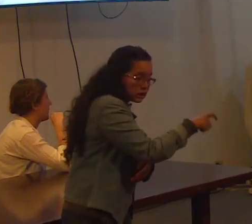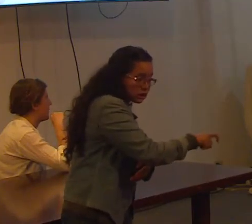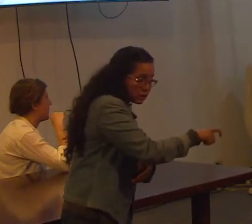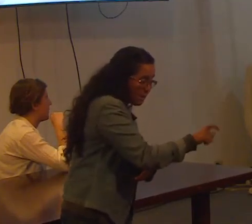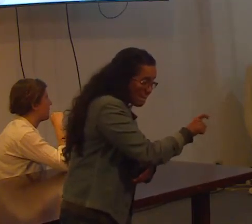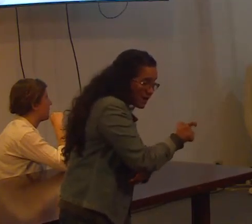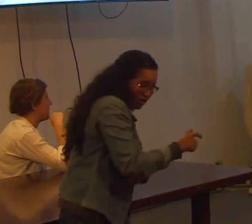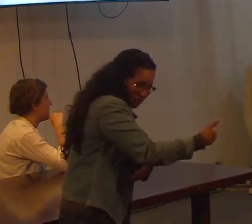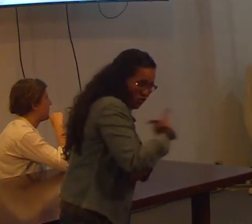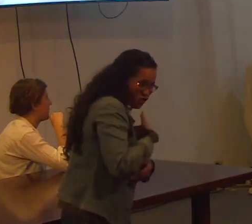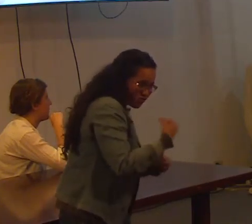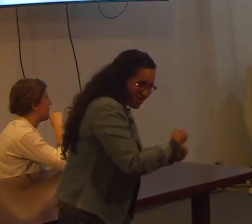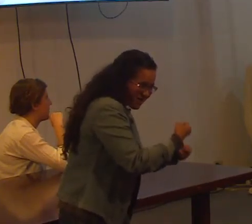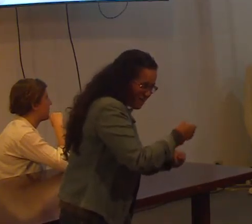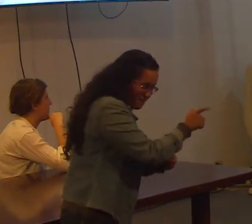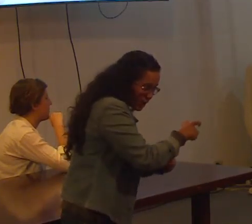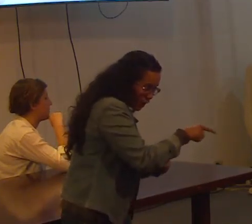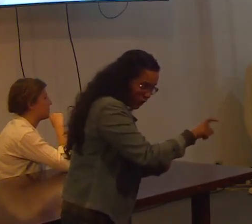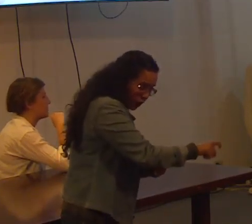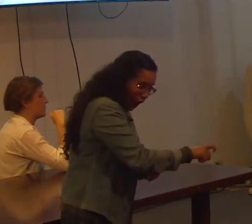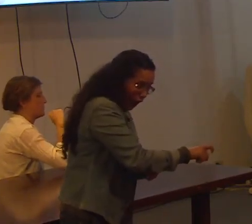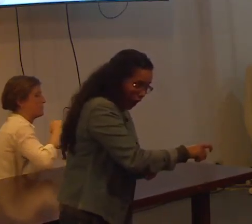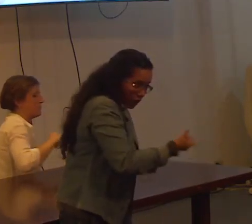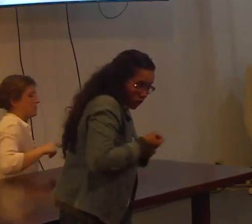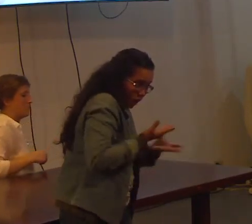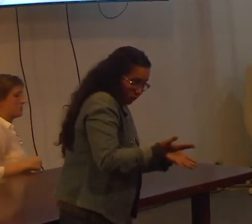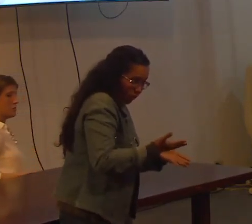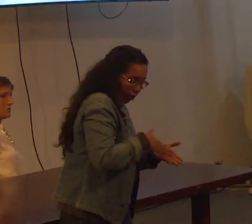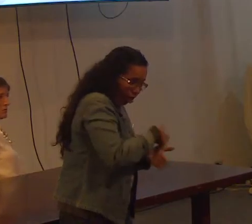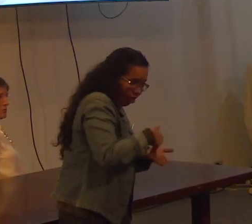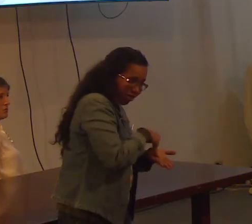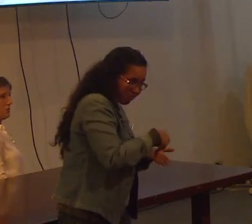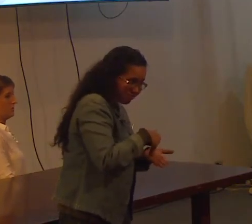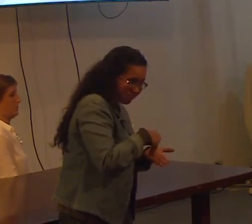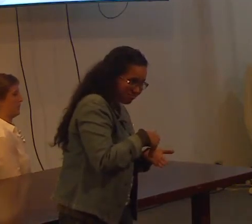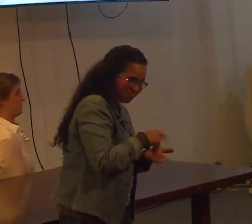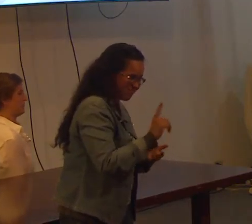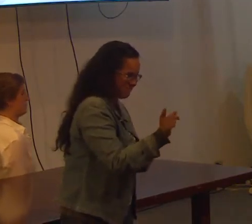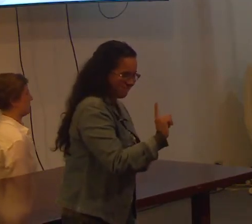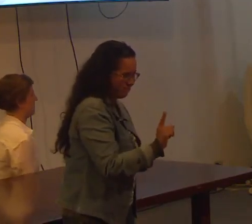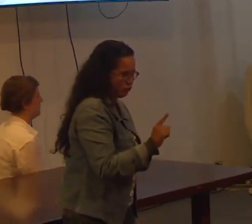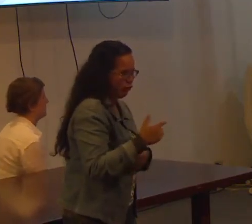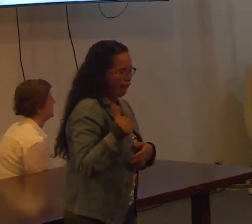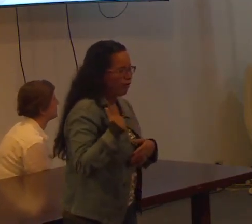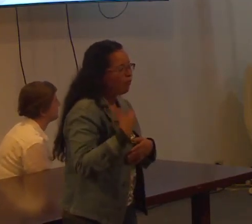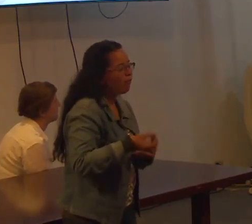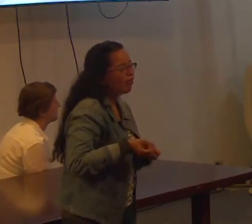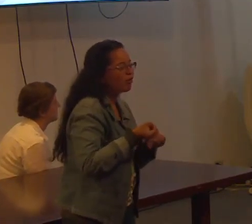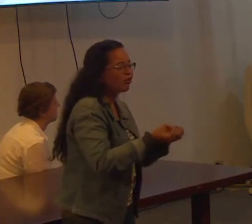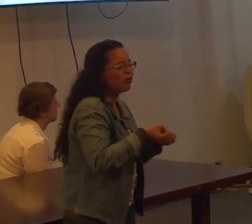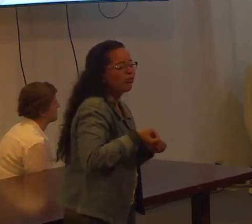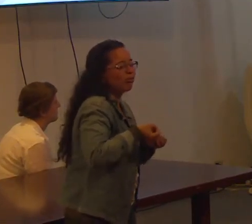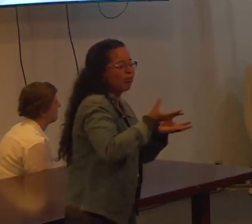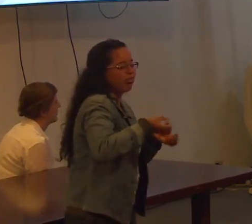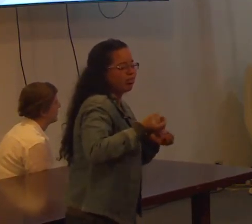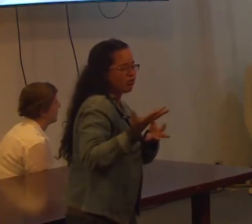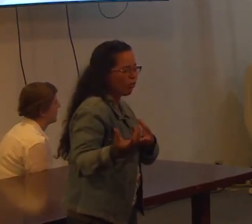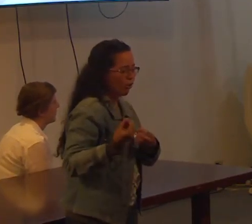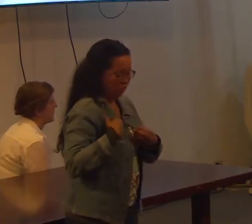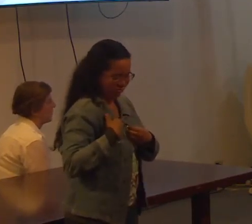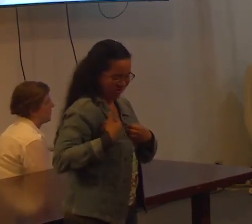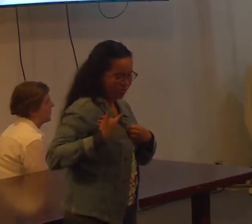las personas con las que trabajábamos era que yo también llegara a reproducir cosas que no iban a ser para su